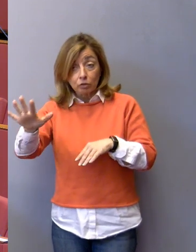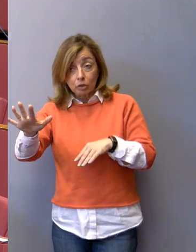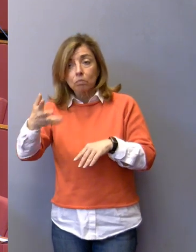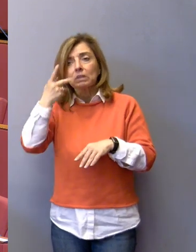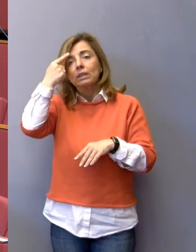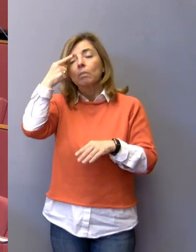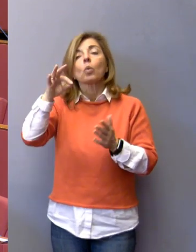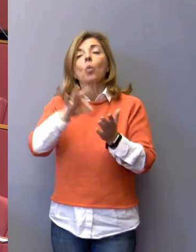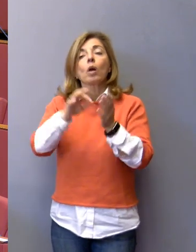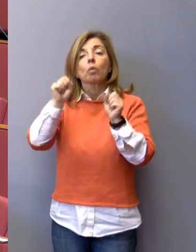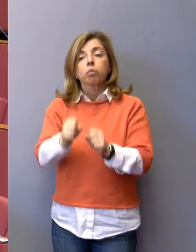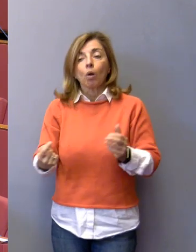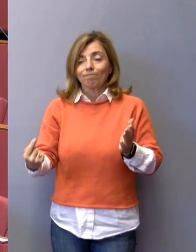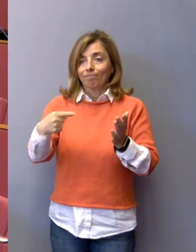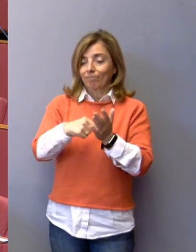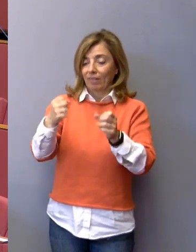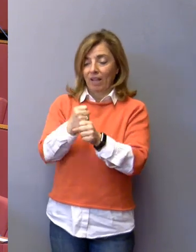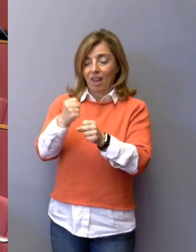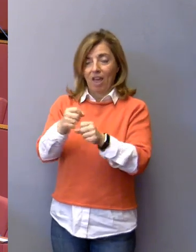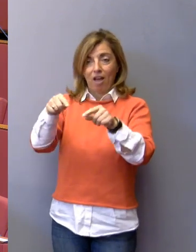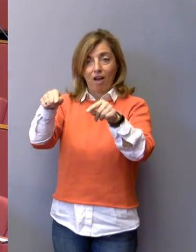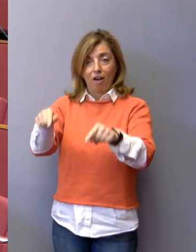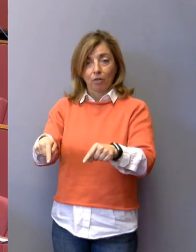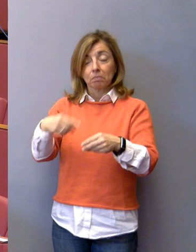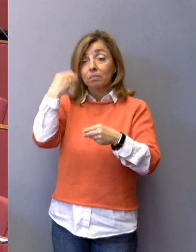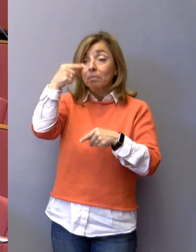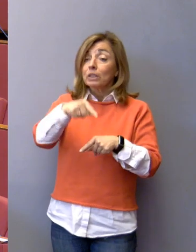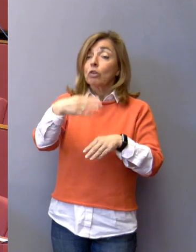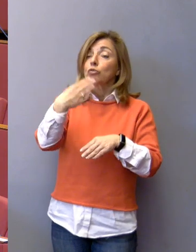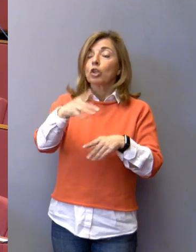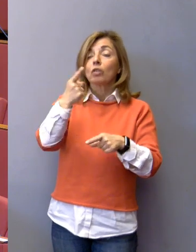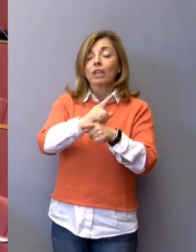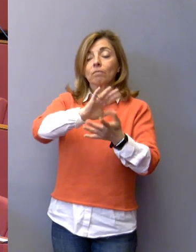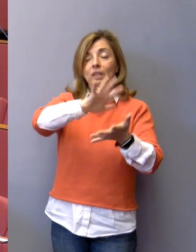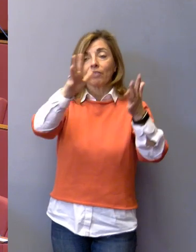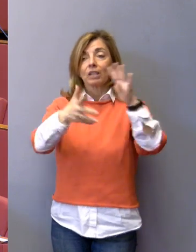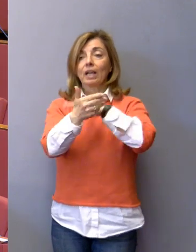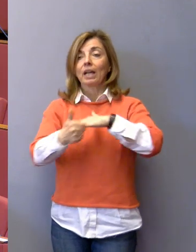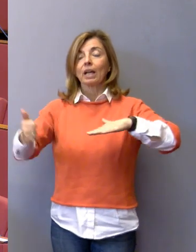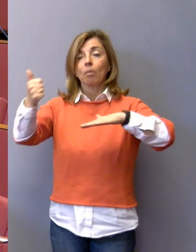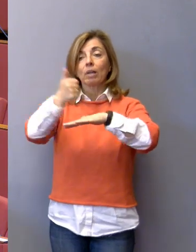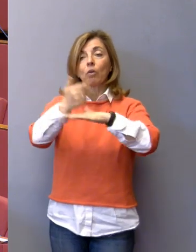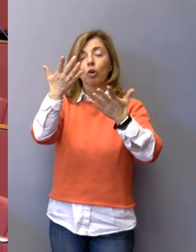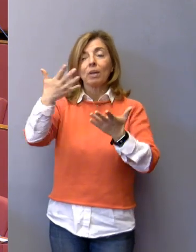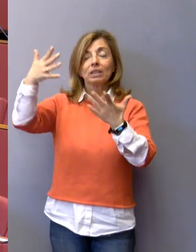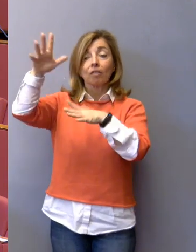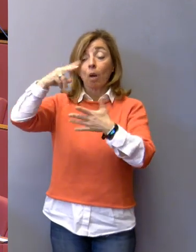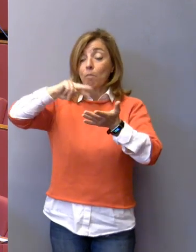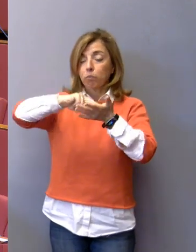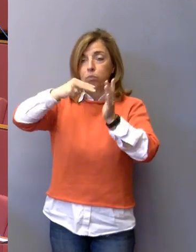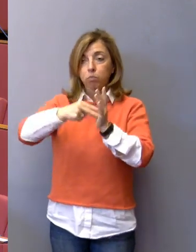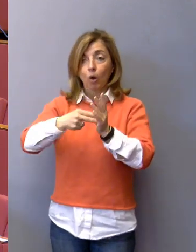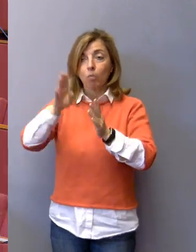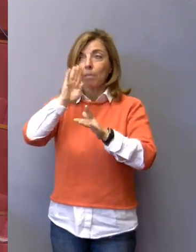perché credo che Genova debba essere Prima di tutto la capitale della salvaguardia dal dissesto idrogeologico Grazie